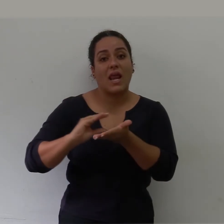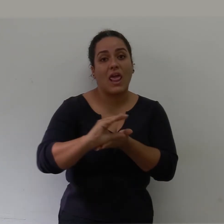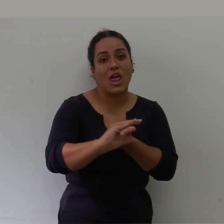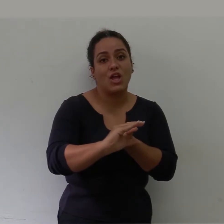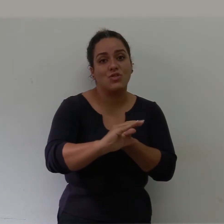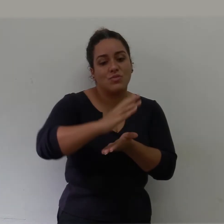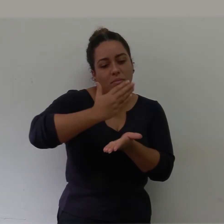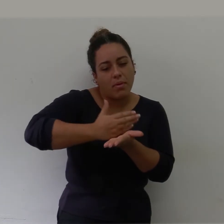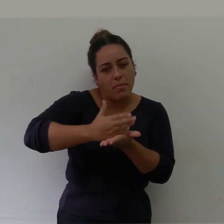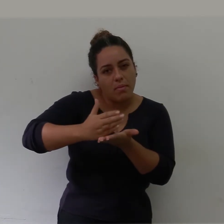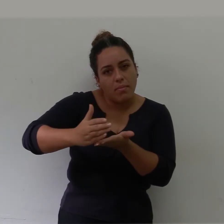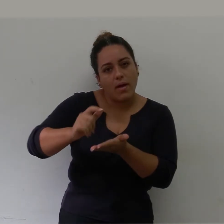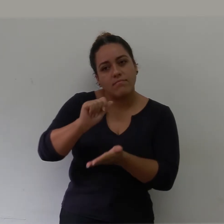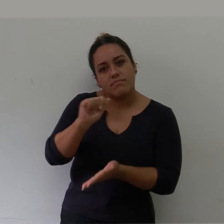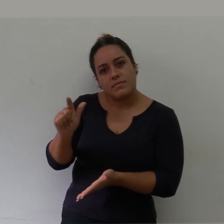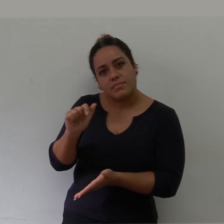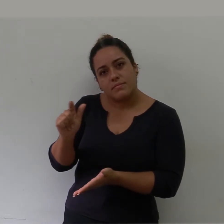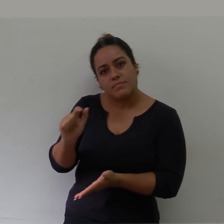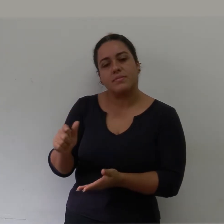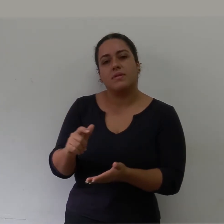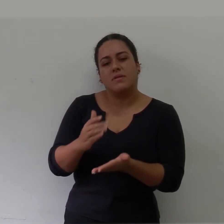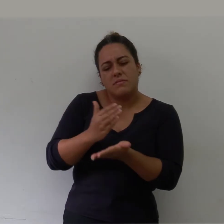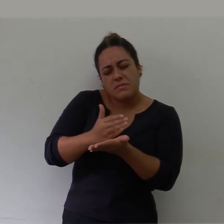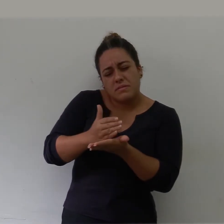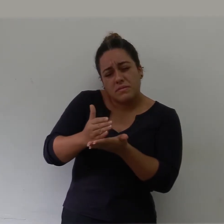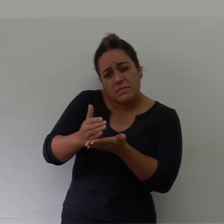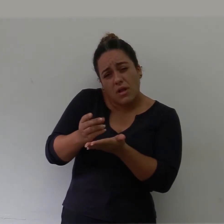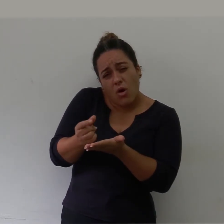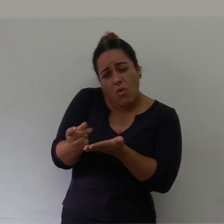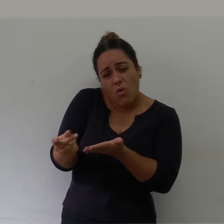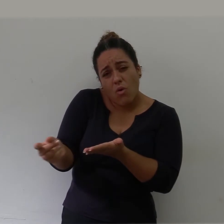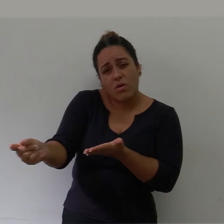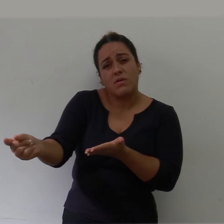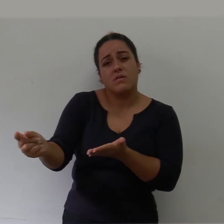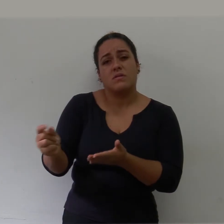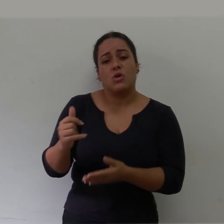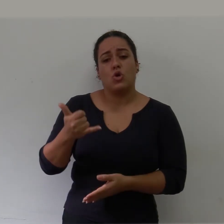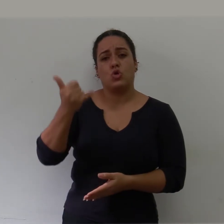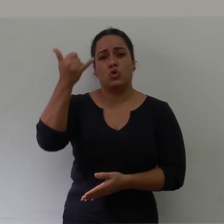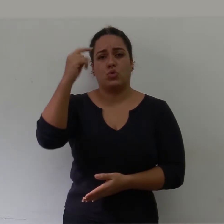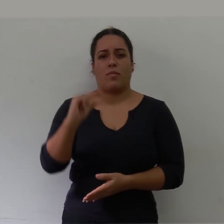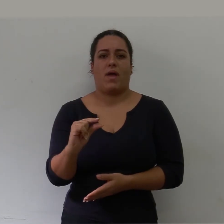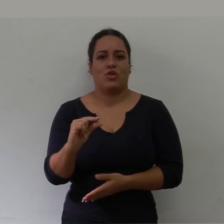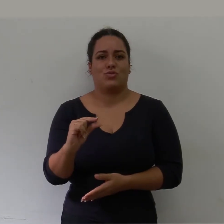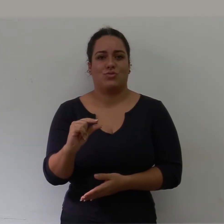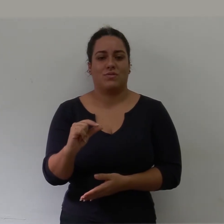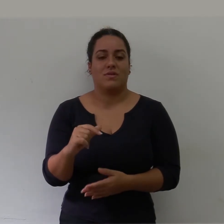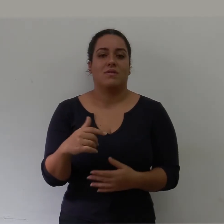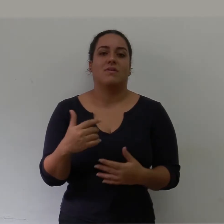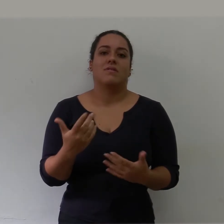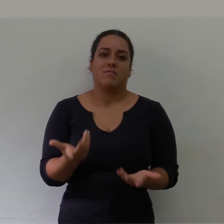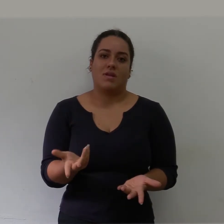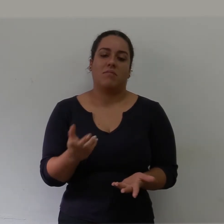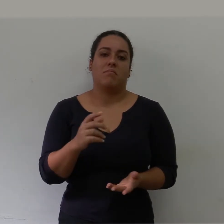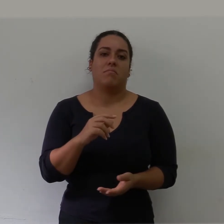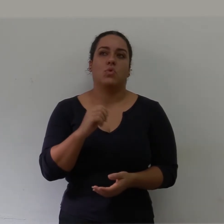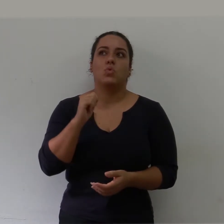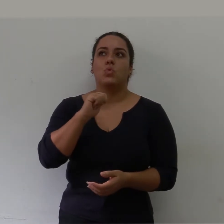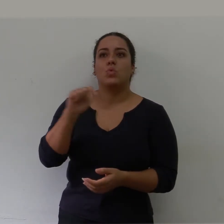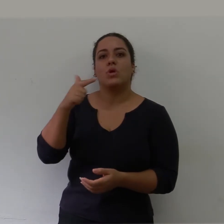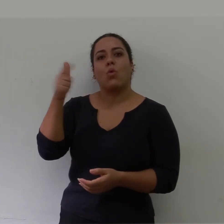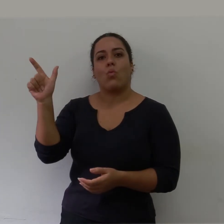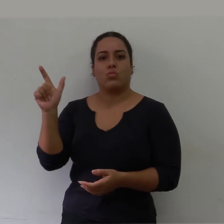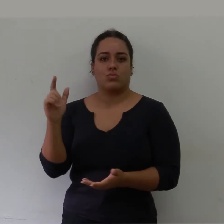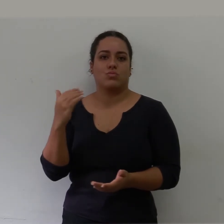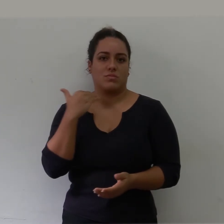né, para que as pessoas possam comprar em prestações longas e com um juro muito baixo, muito abaixo do juro de